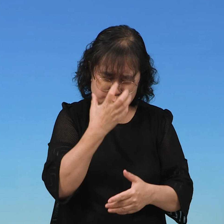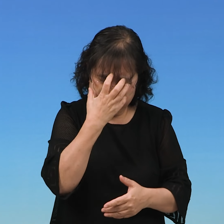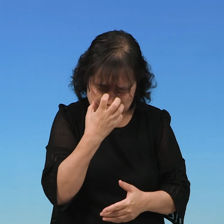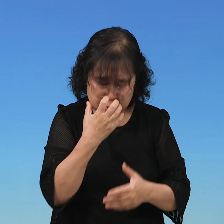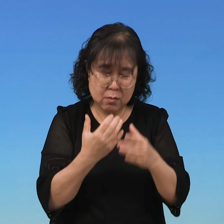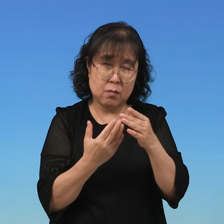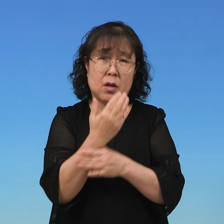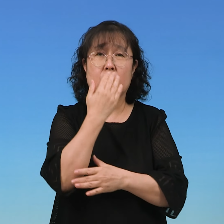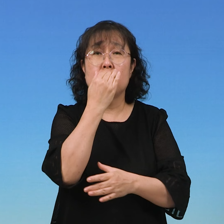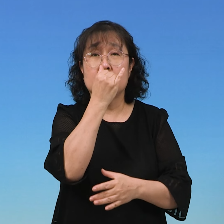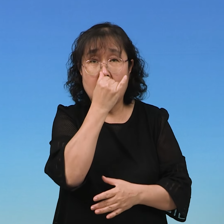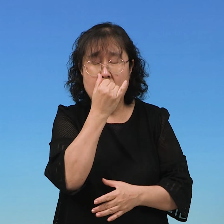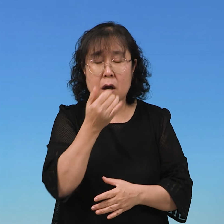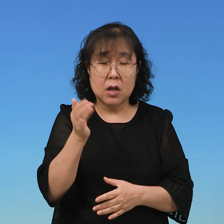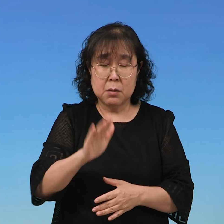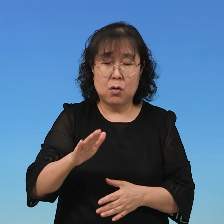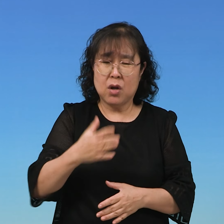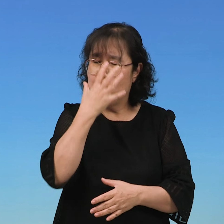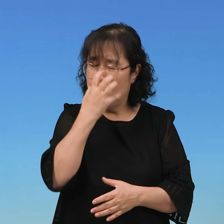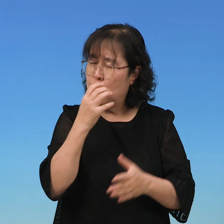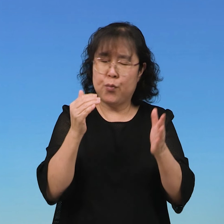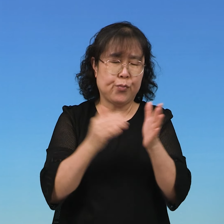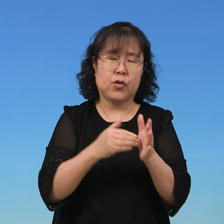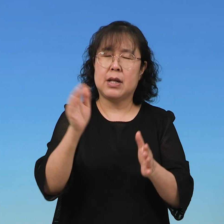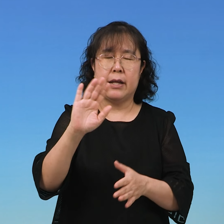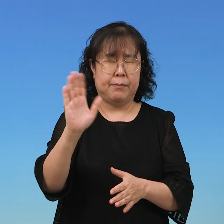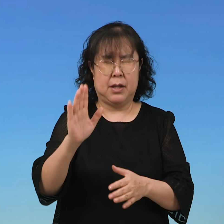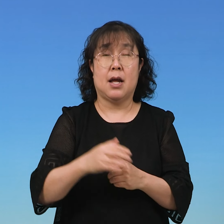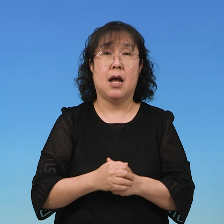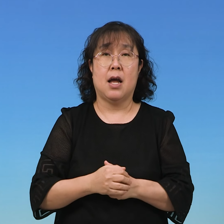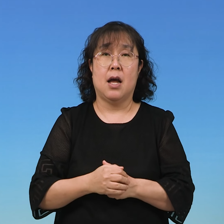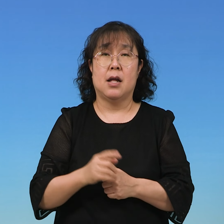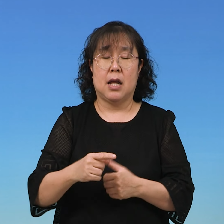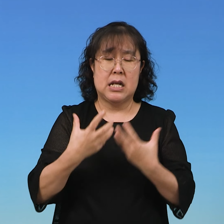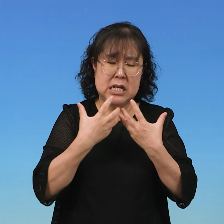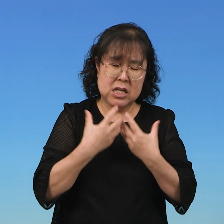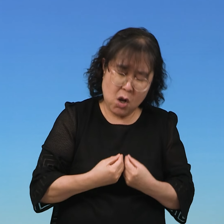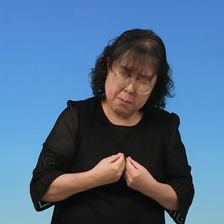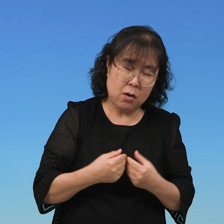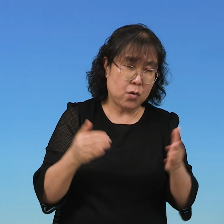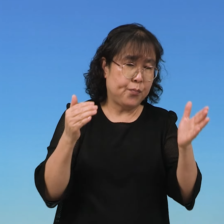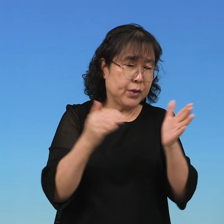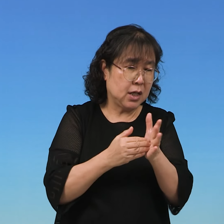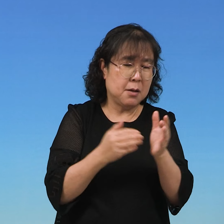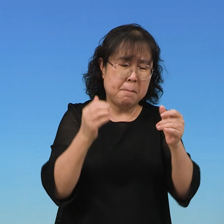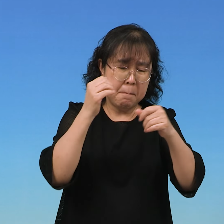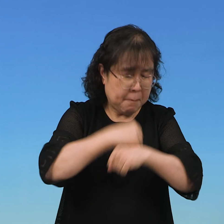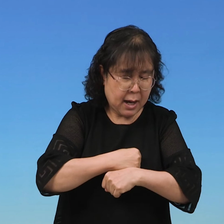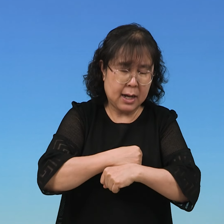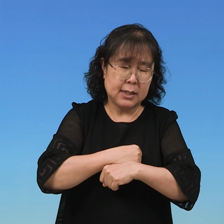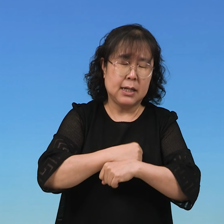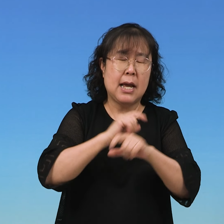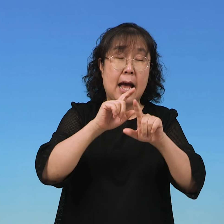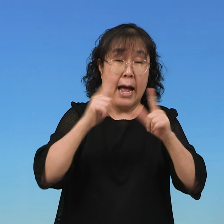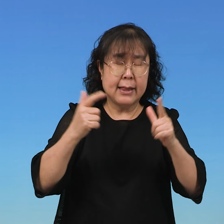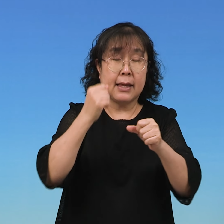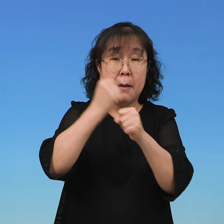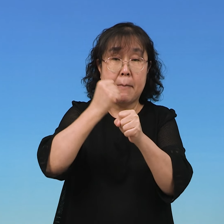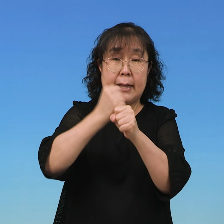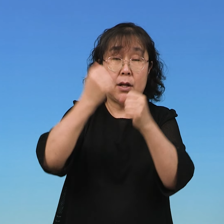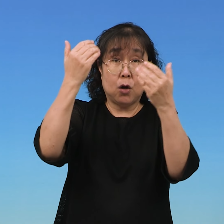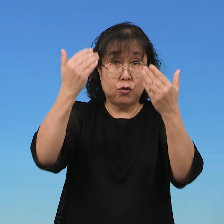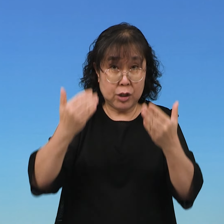그러나 우울하되 완전히 우울하지 않은 거예요. 절망하되 절망으로 그냥 곤두박질 치지는 않도록 해주시는